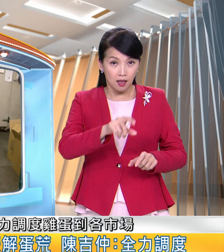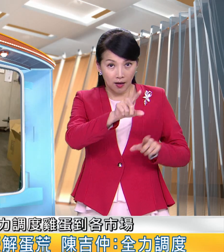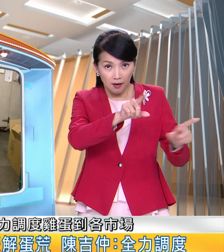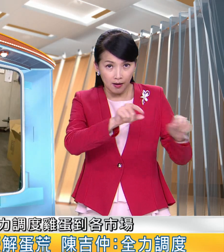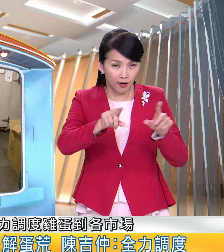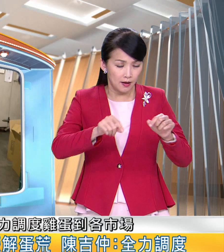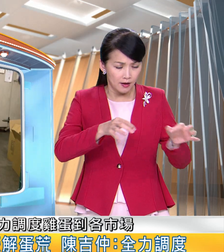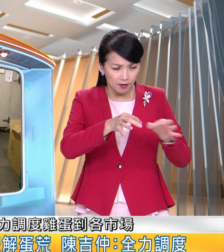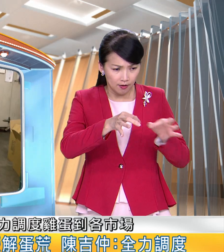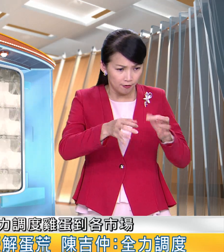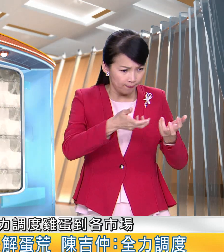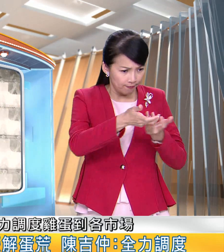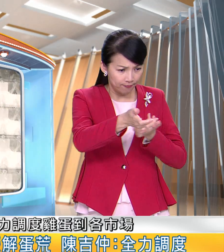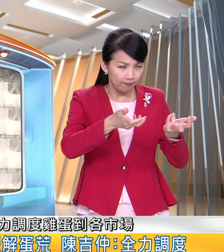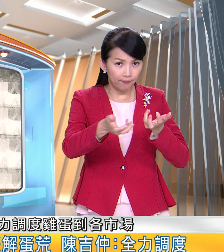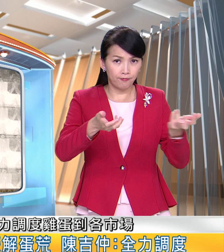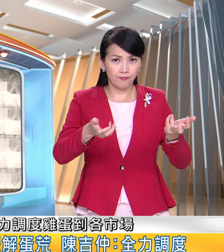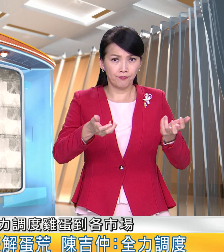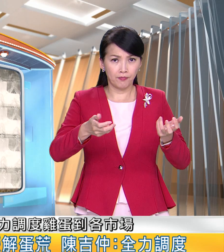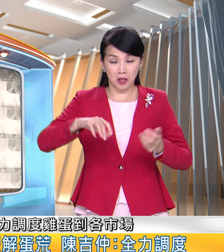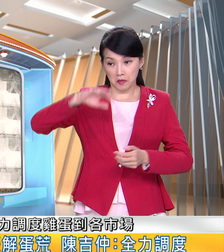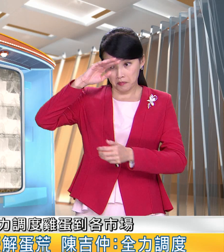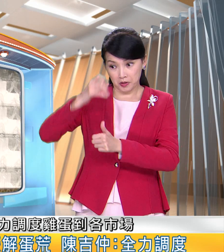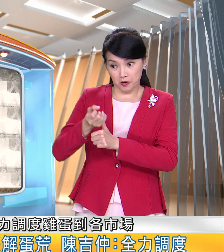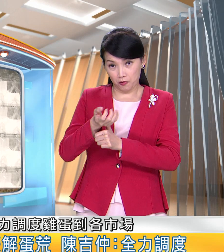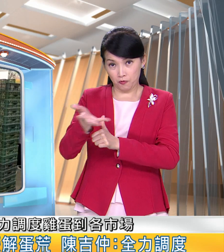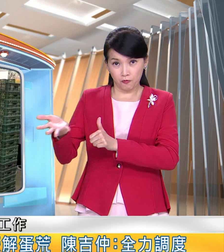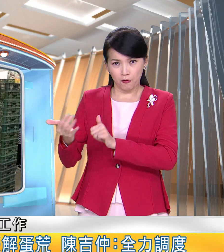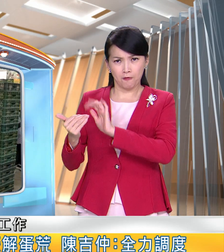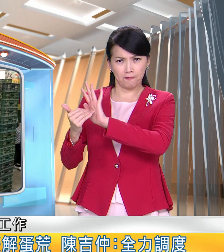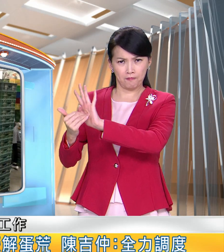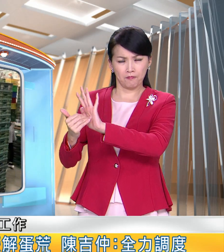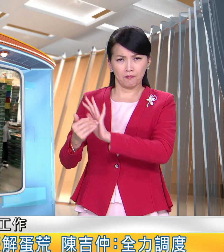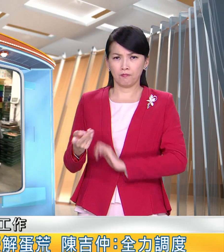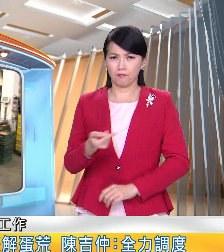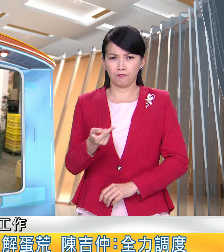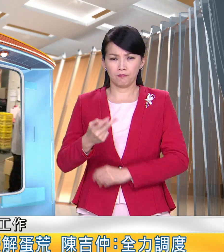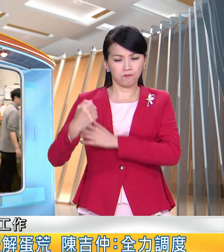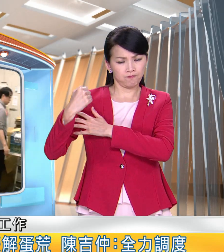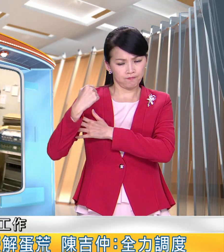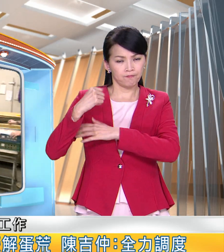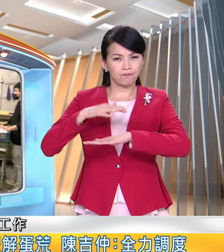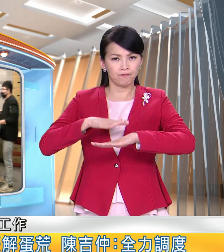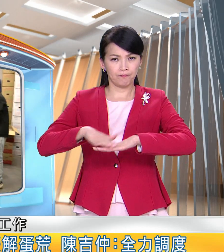力调度鸡蛋到各市场，也做好禽流感防疫工作。